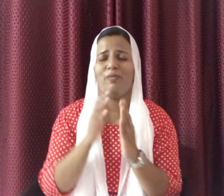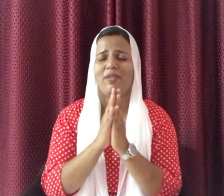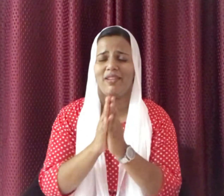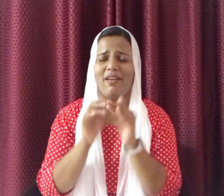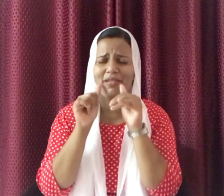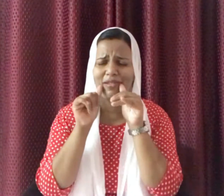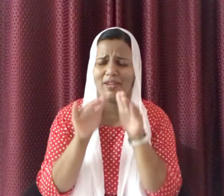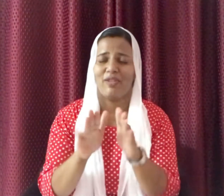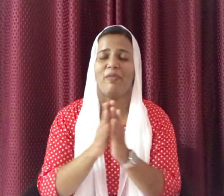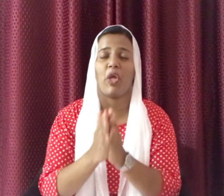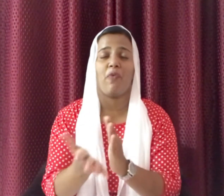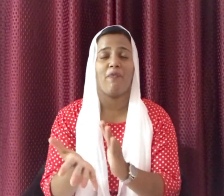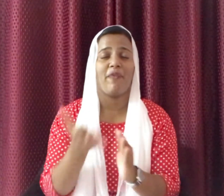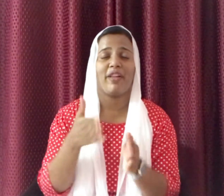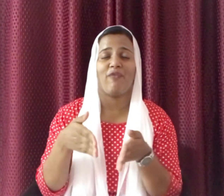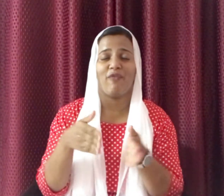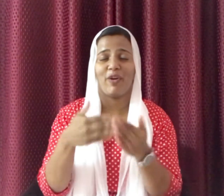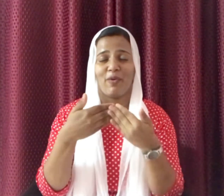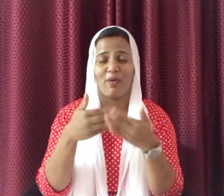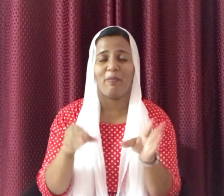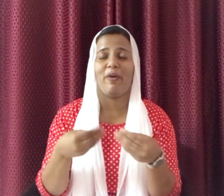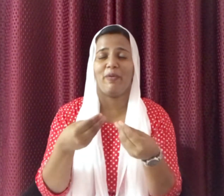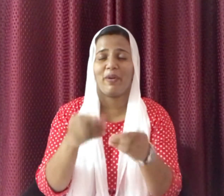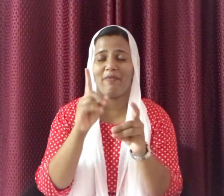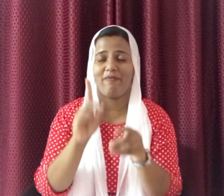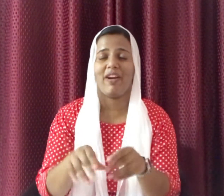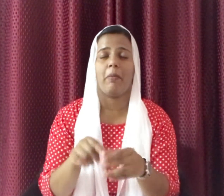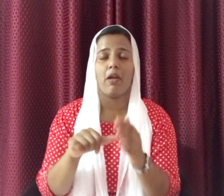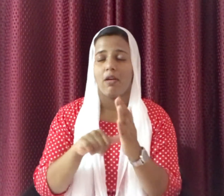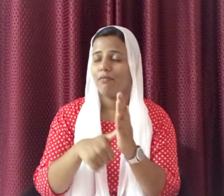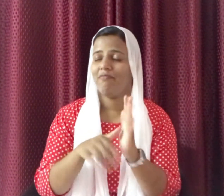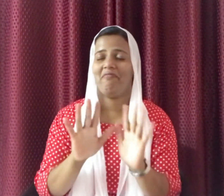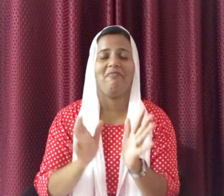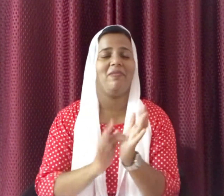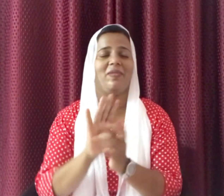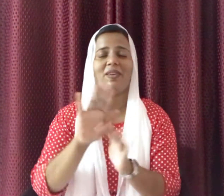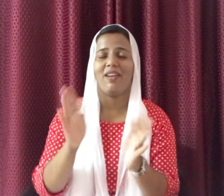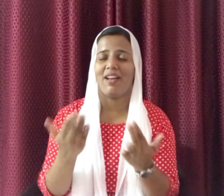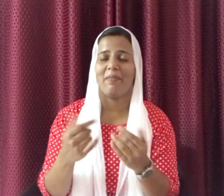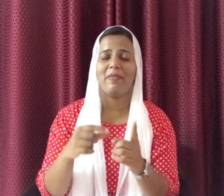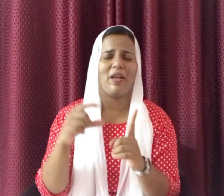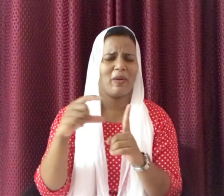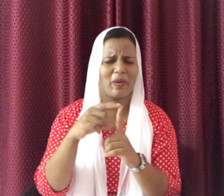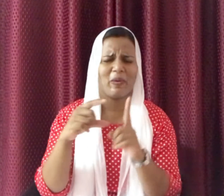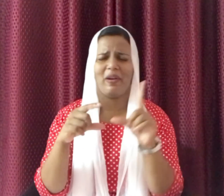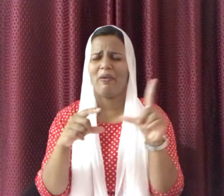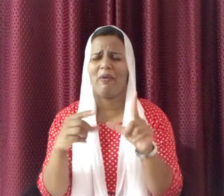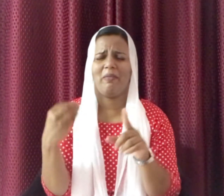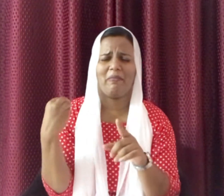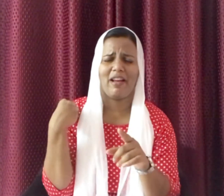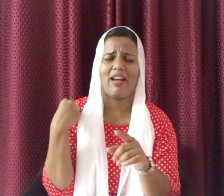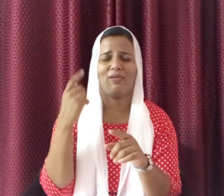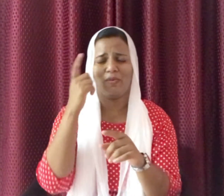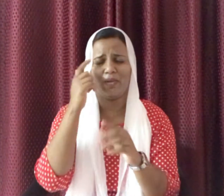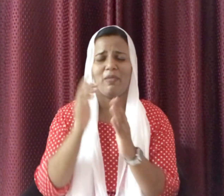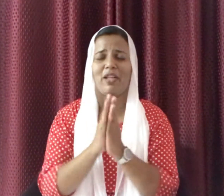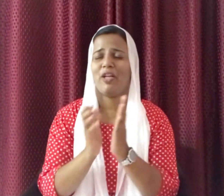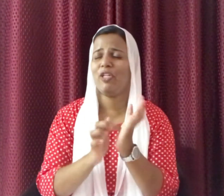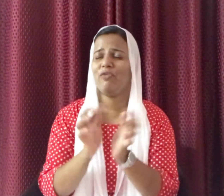പ്രാർത്ഥിക്കുന്നു. ആമേൻ. വേഗത്തിൽ അവർക്ക് വഴികളെ തുറന്നു കൊടുക്കണമേ. അങ്ങേക്ക് അസാധ്യമായിട്ട് ഒന്നുമില്ലല്ലോ. കടഭാരത്തിൽ കിടക്കുന്നവരെ ഓർക്കുന്നു കർത്താവെ. അവർക്കും വിടുതലായിക്കുവാൻ